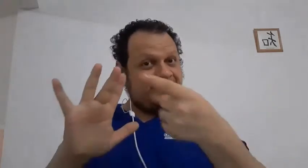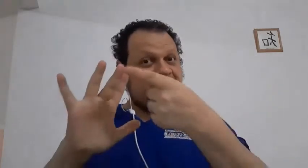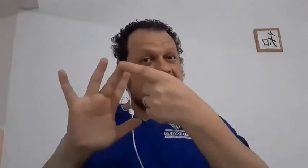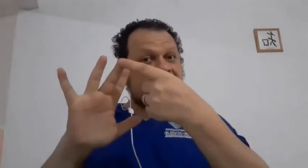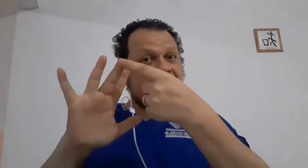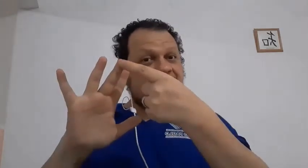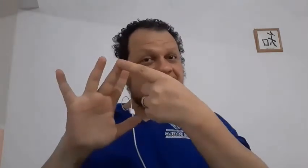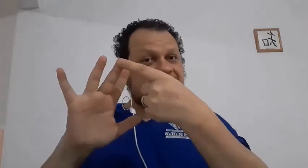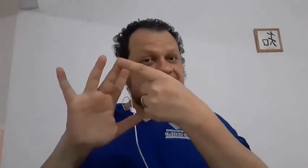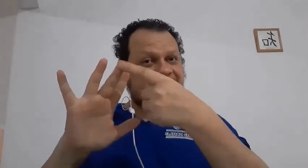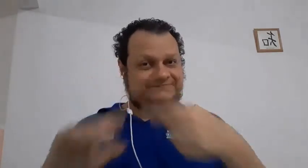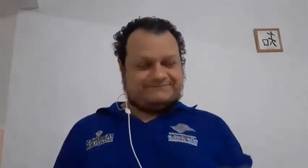I.